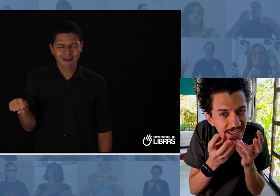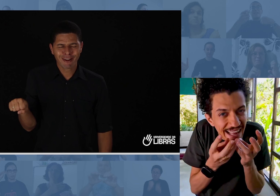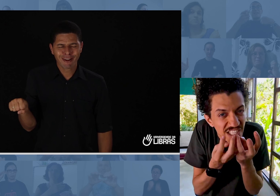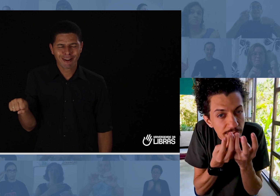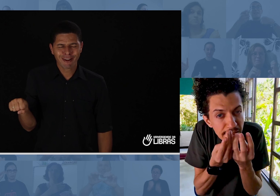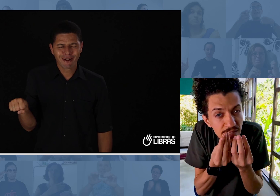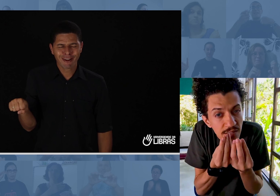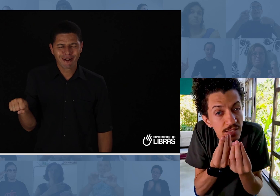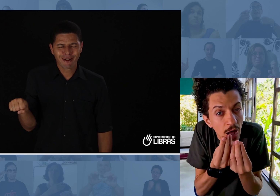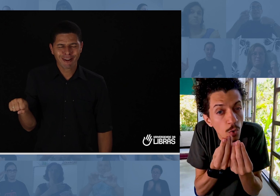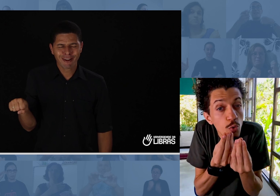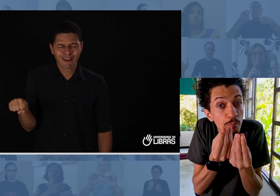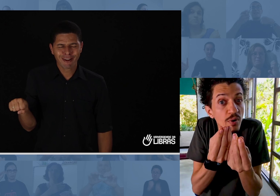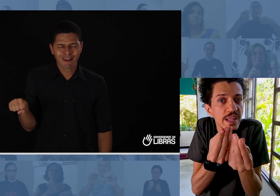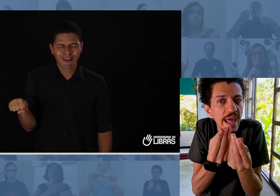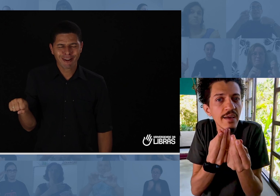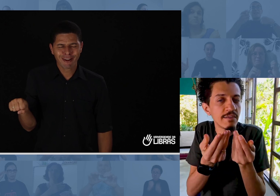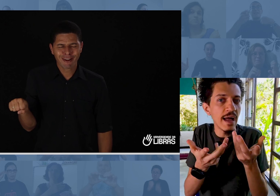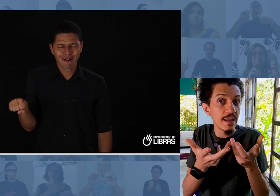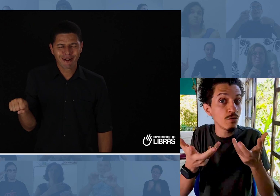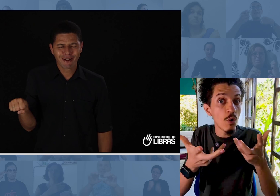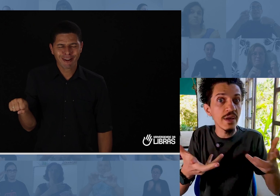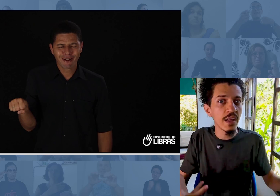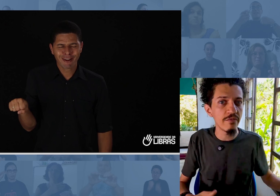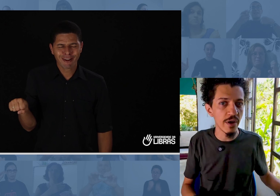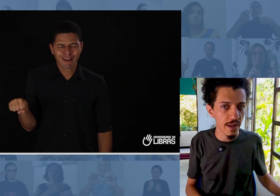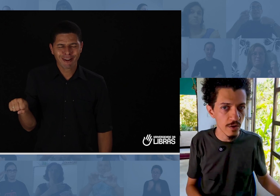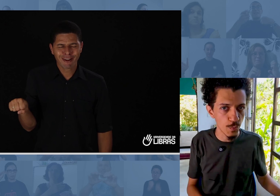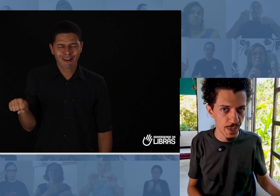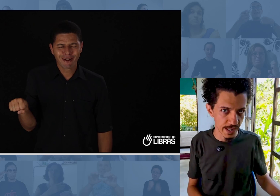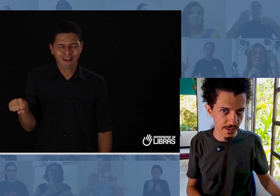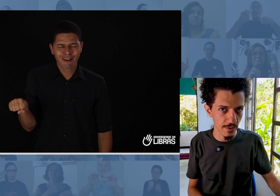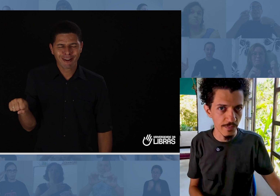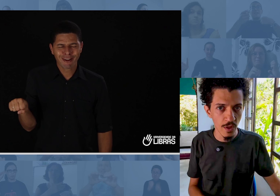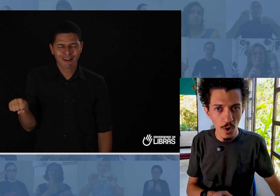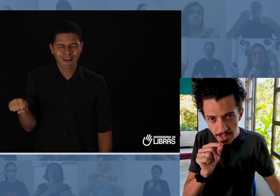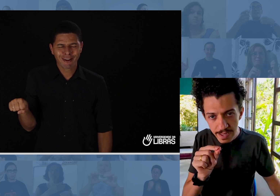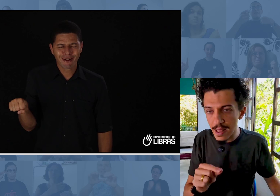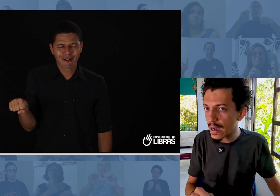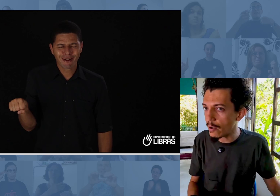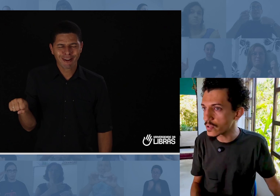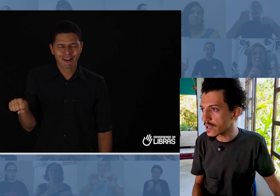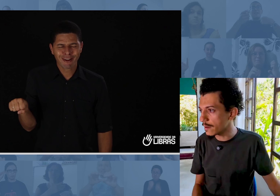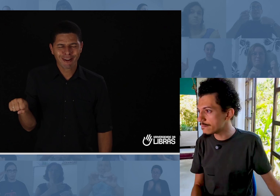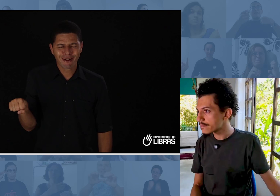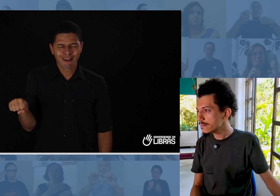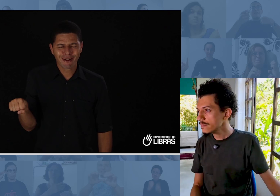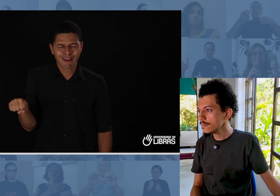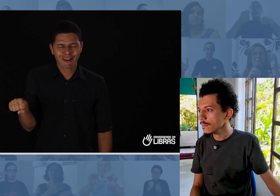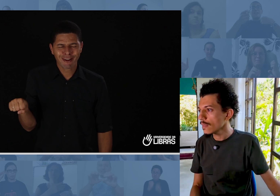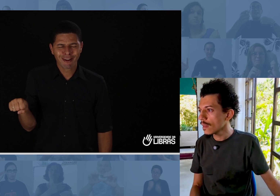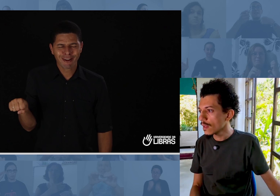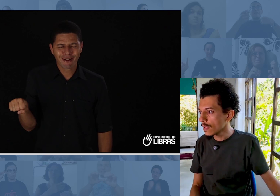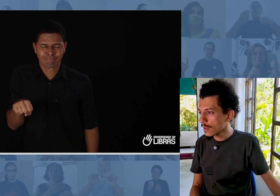ter a dimensão do poder que está ali, quão incrível é aquela comunicação. Olha que legal isso aqui.